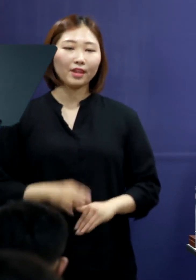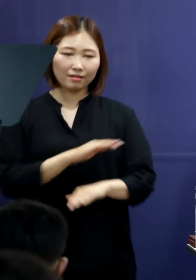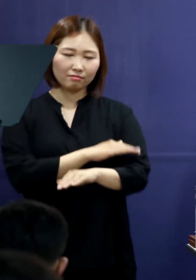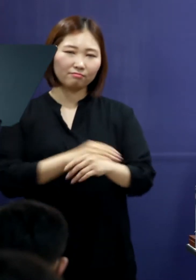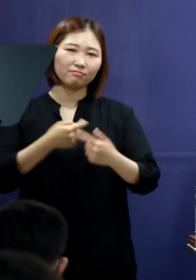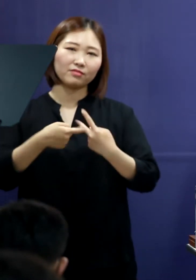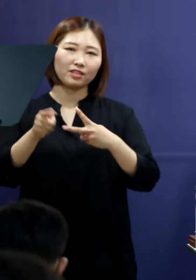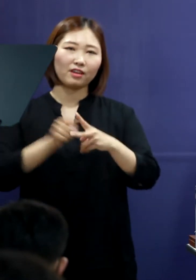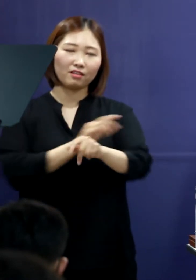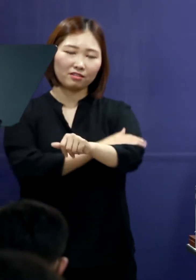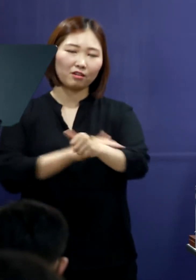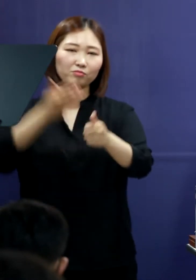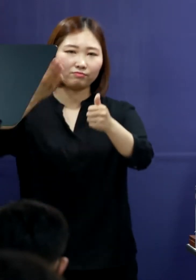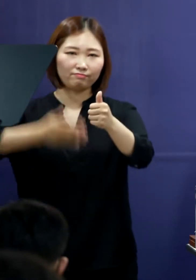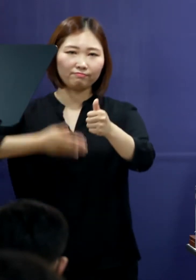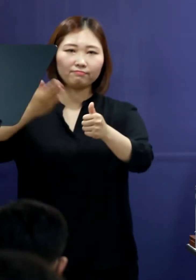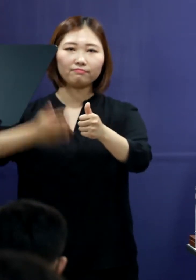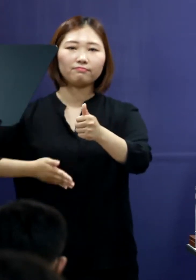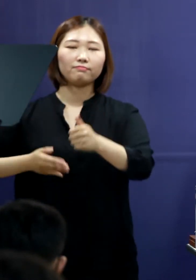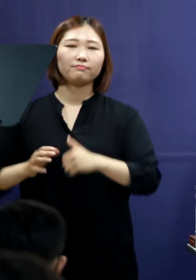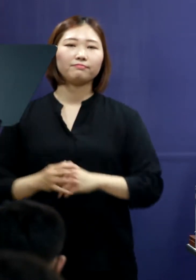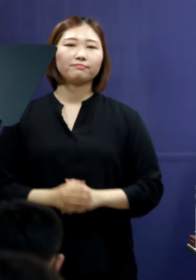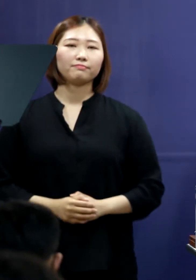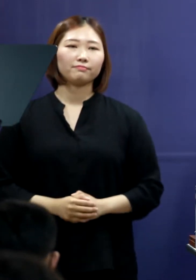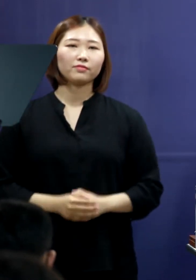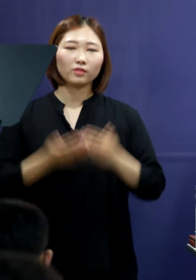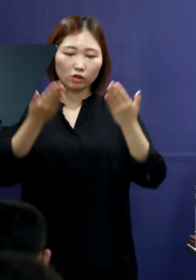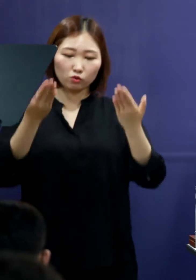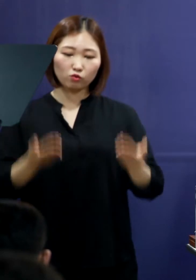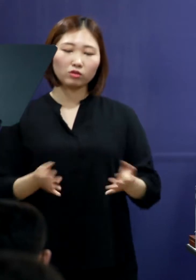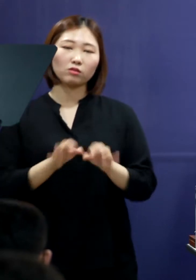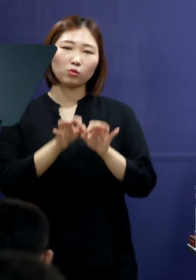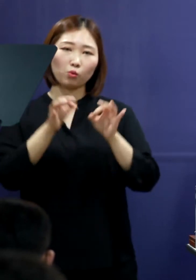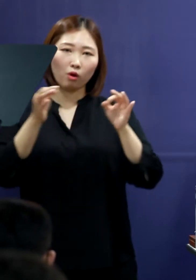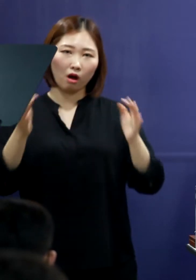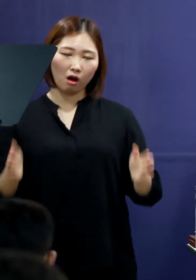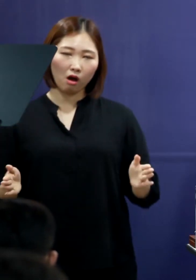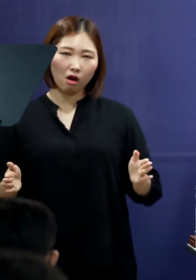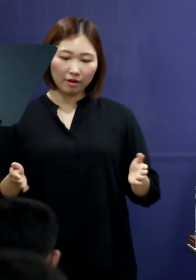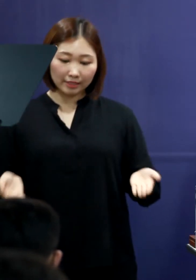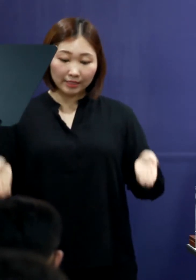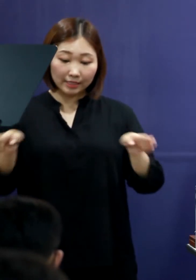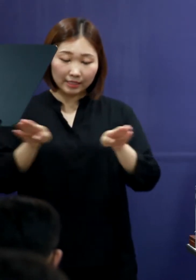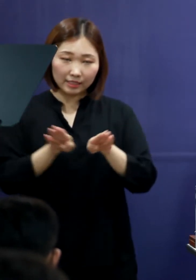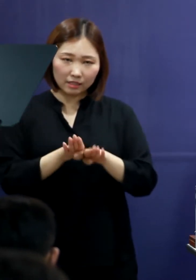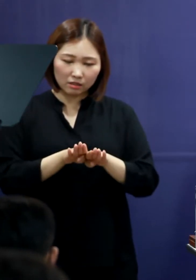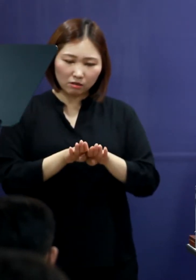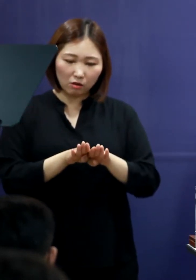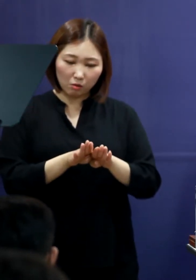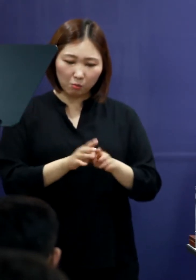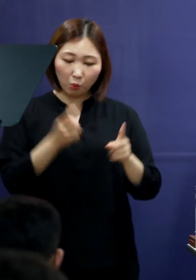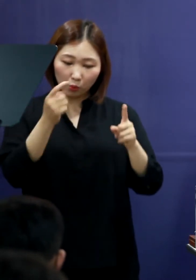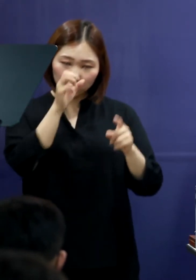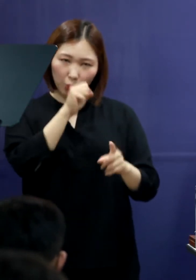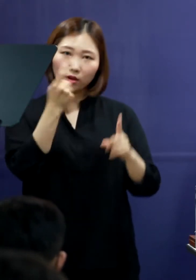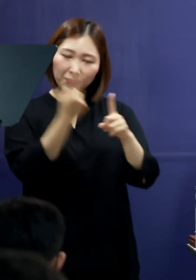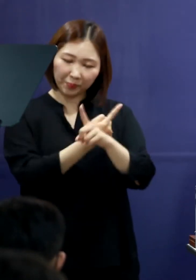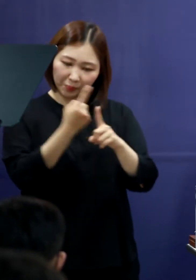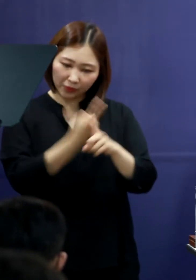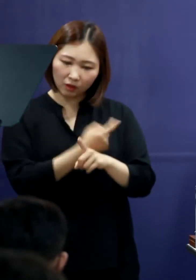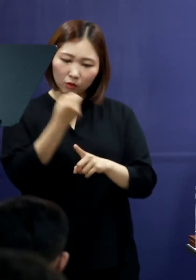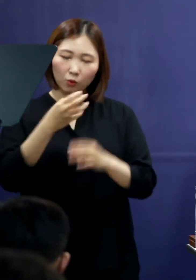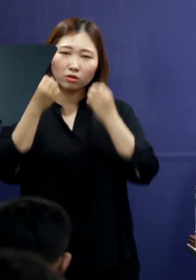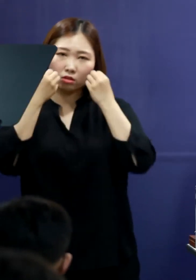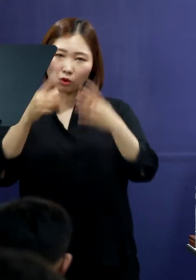이해를 해주셨으면 좋겠습니다. 휴장 기간 동안에 저희는 그 시설을 개선하고 신규 프로그램을